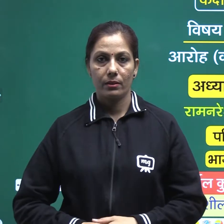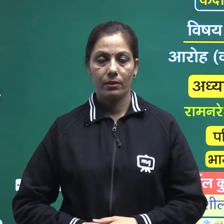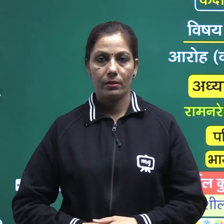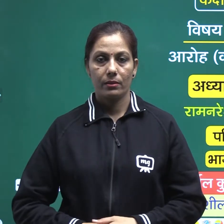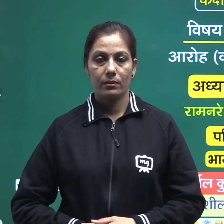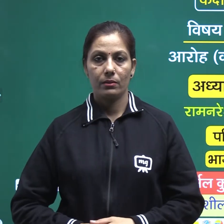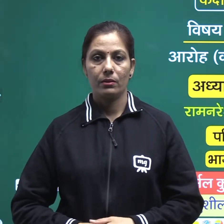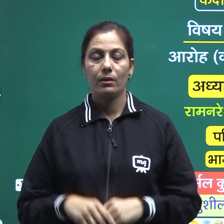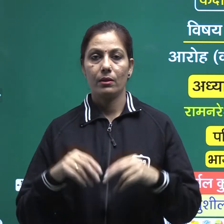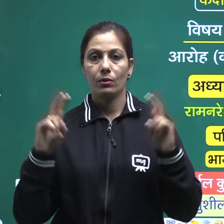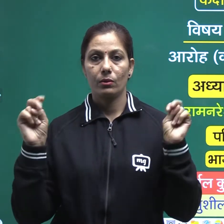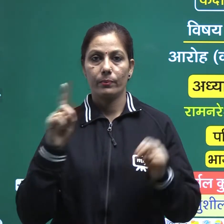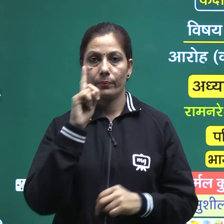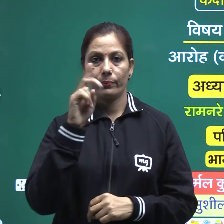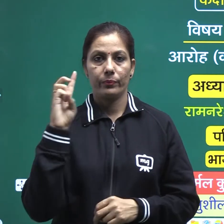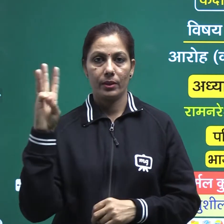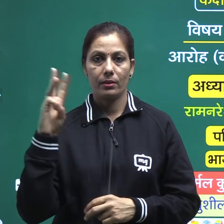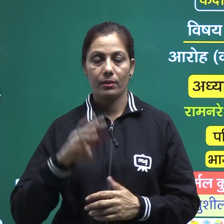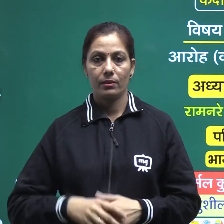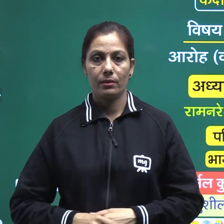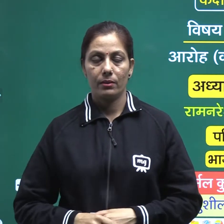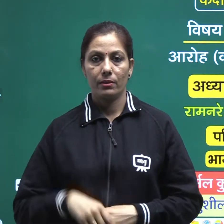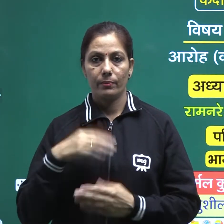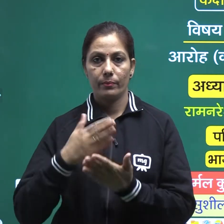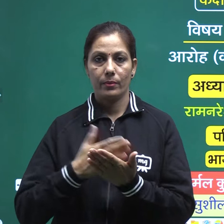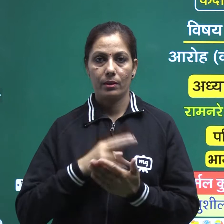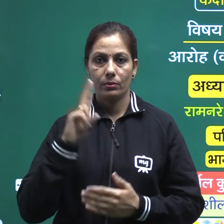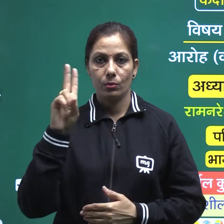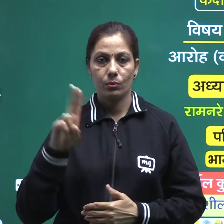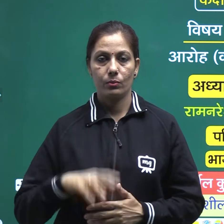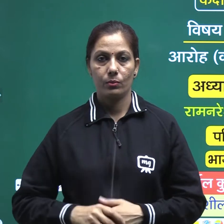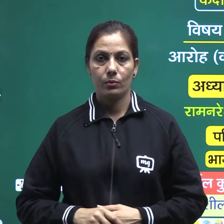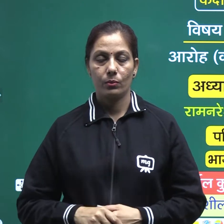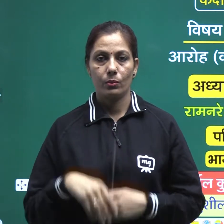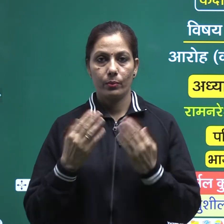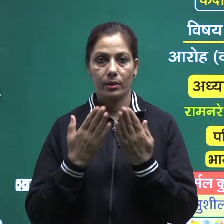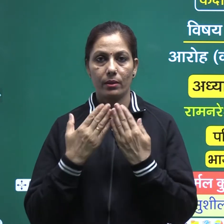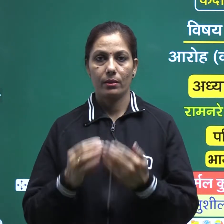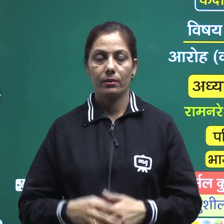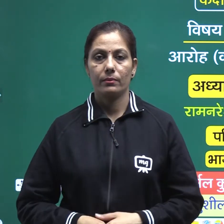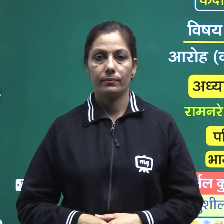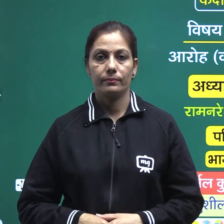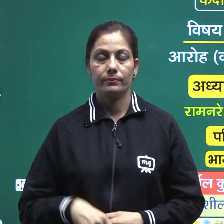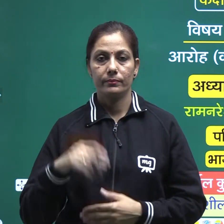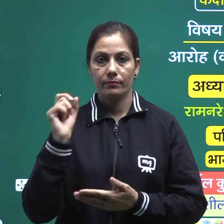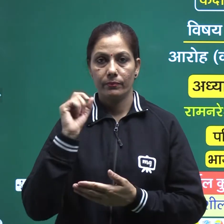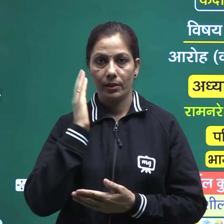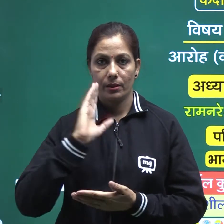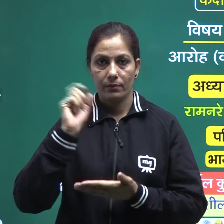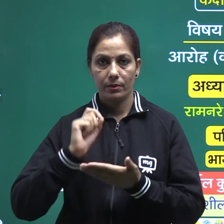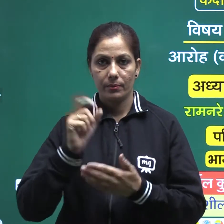एक अध्याय 13 का कि भाग-21 पढेंगे थे तभी